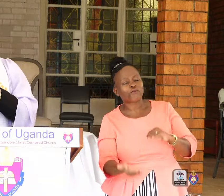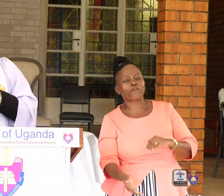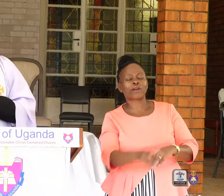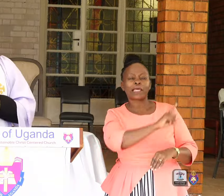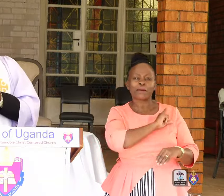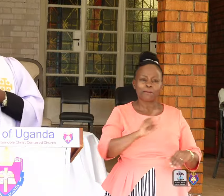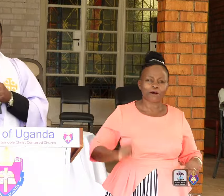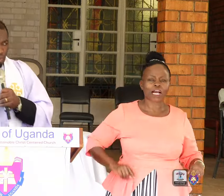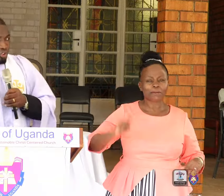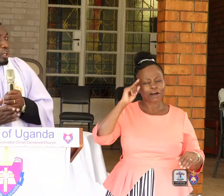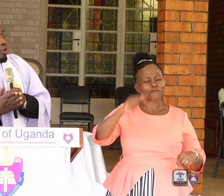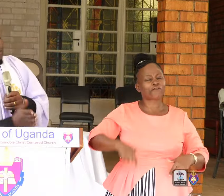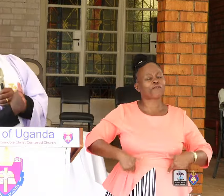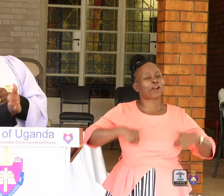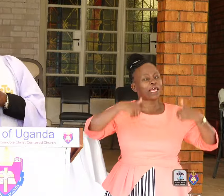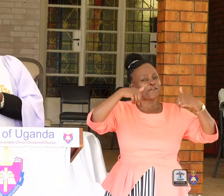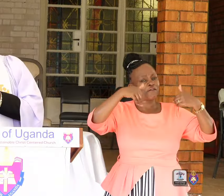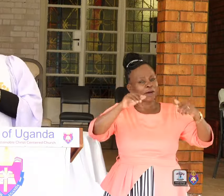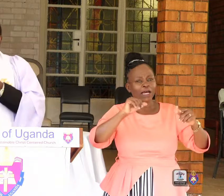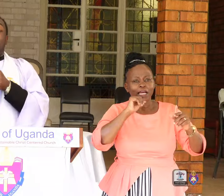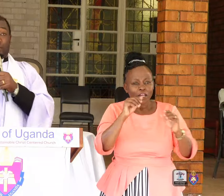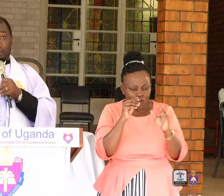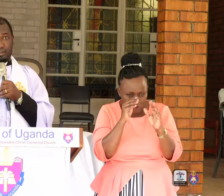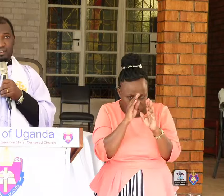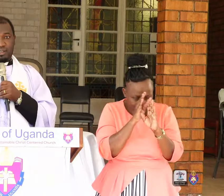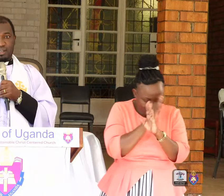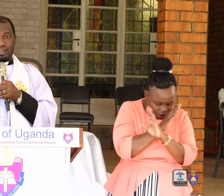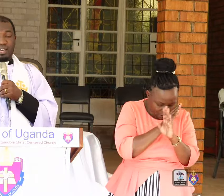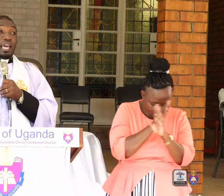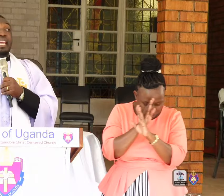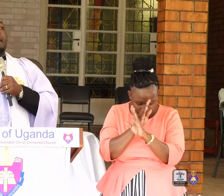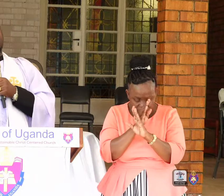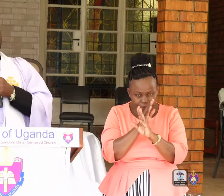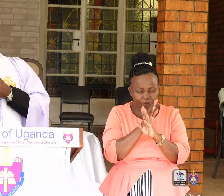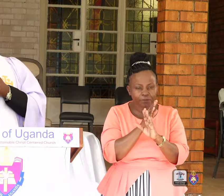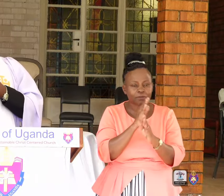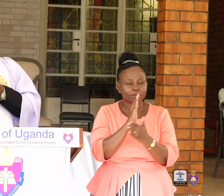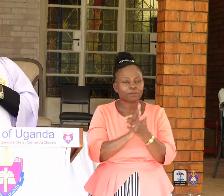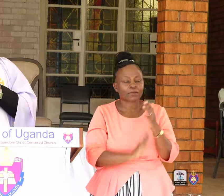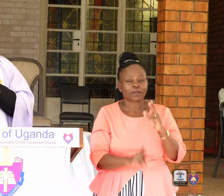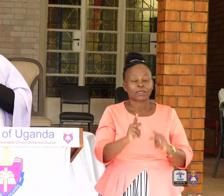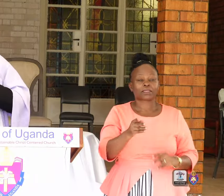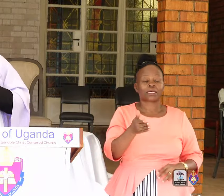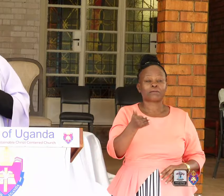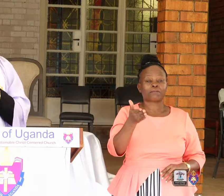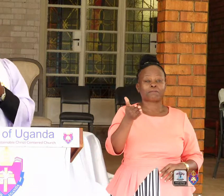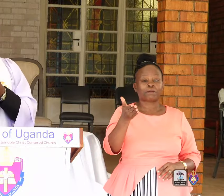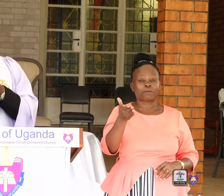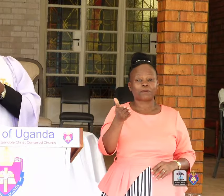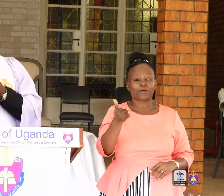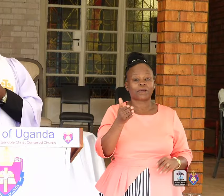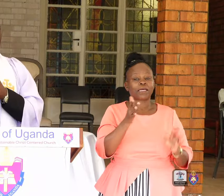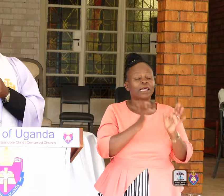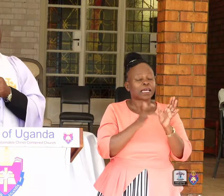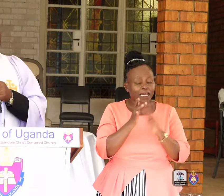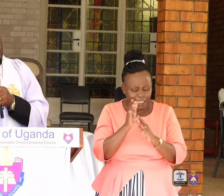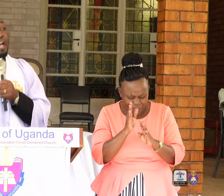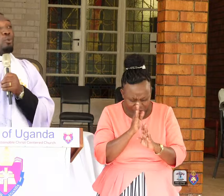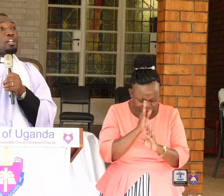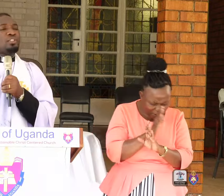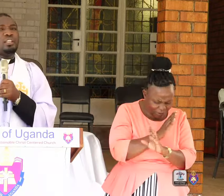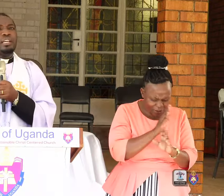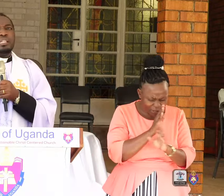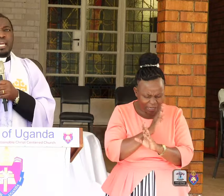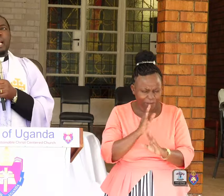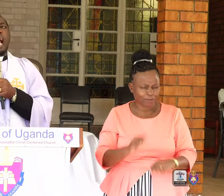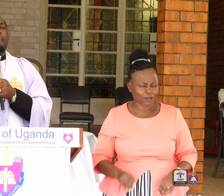bulamu bwo siku mwekwe kamu bwekwesi eri abantu nga Yesu bamwekwe kamu buchi